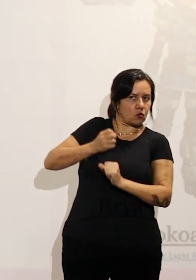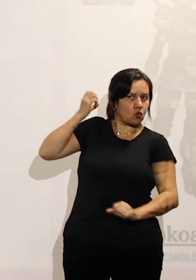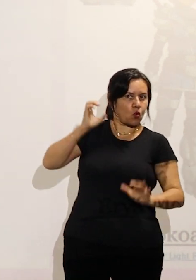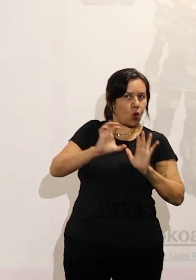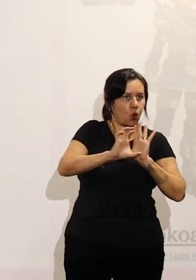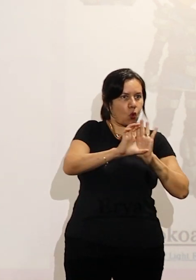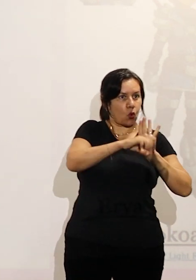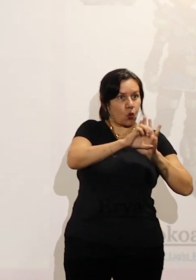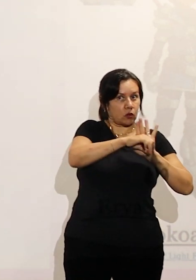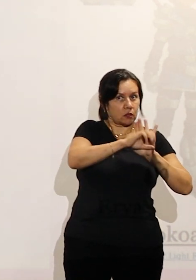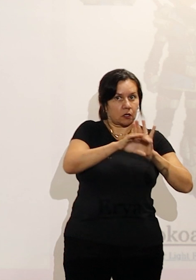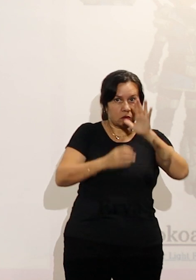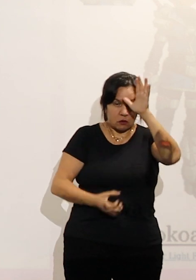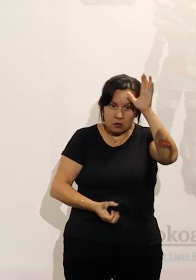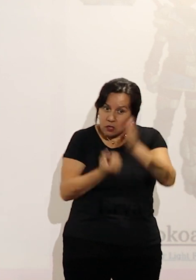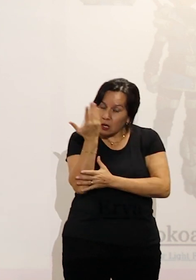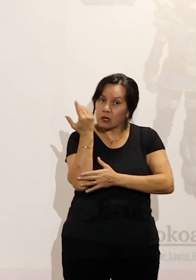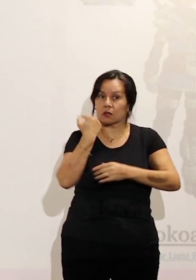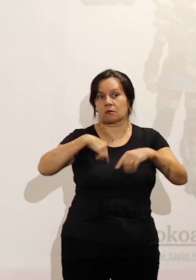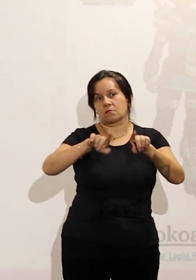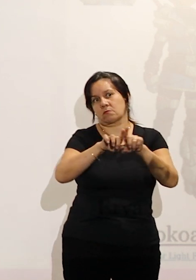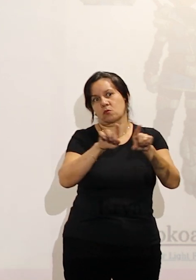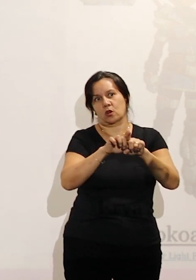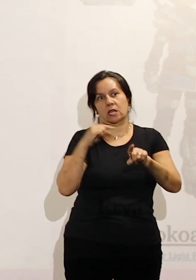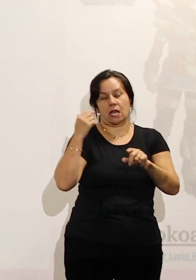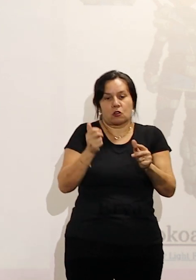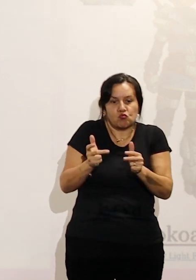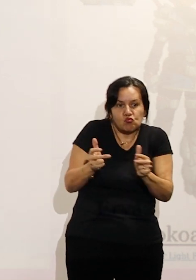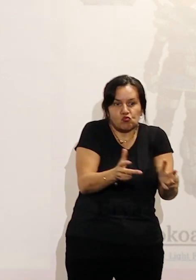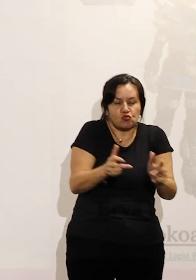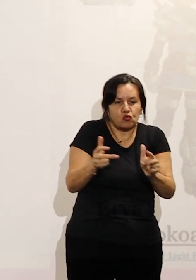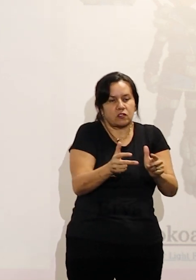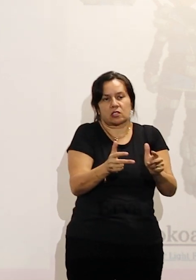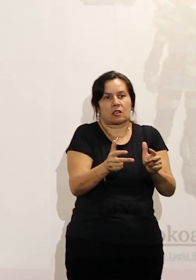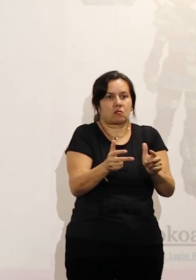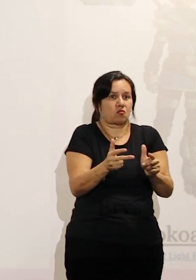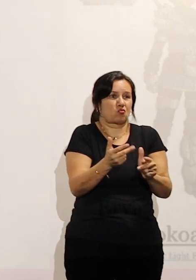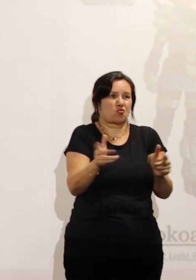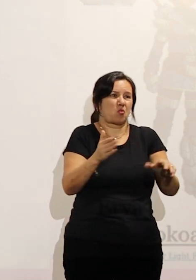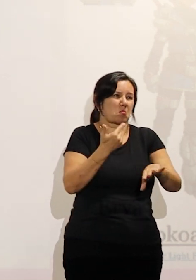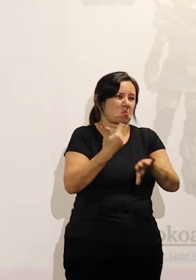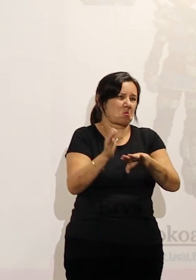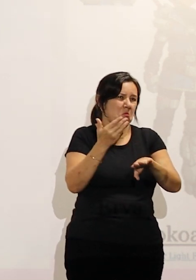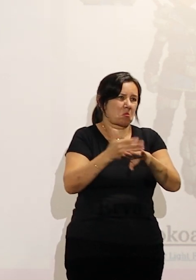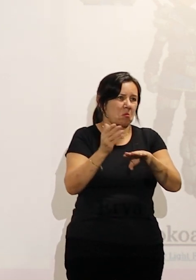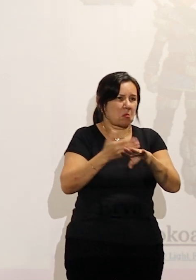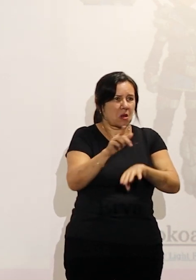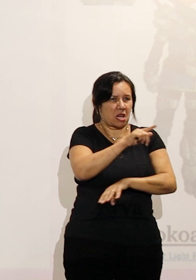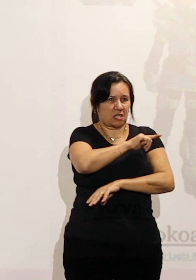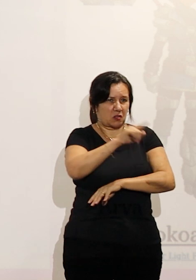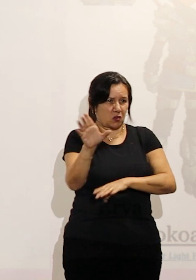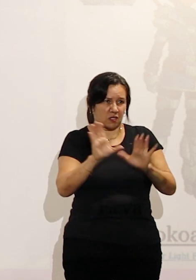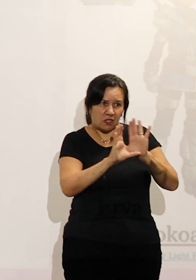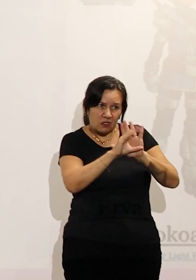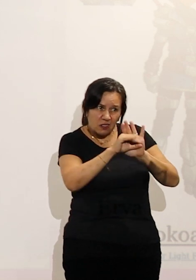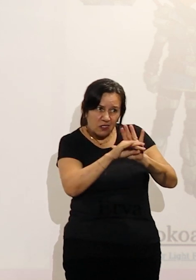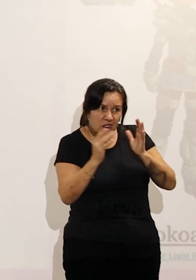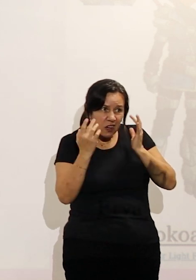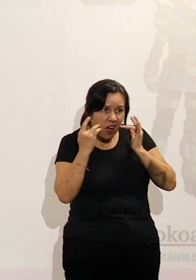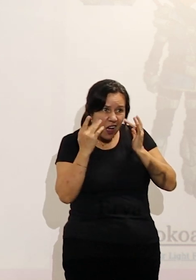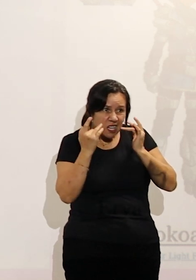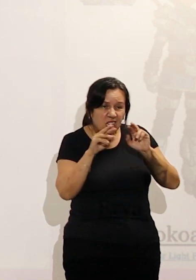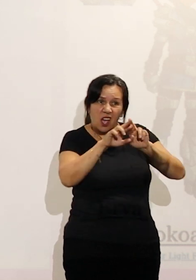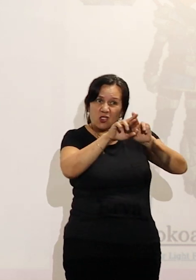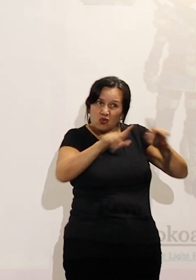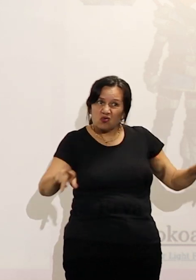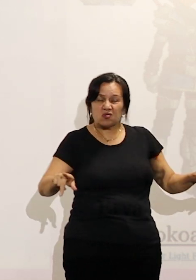conceito também que eu criei, que era porque justamente no videogame não é tão prático se você vai fazer em pixel art, que era o estilo que eu pretendia fazer,